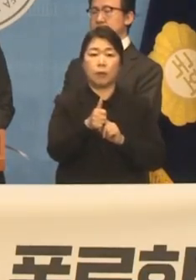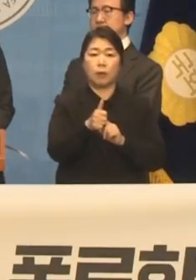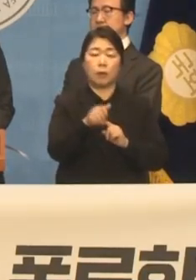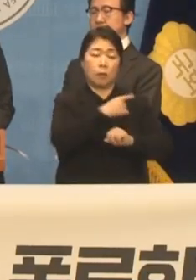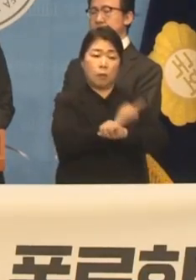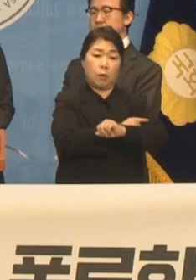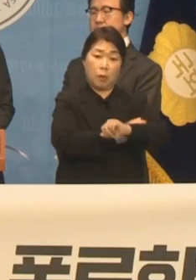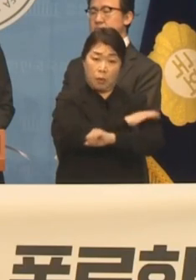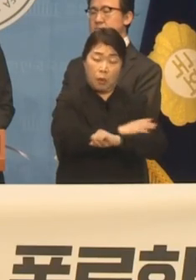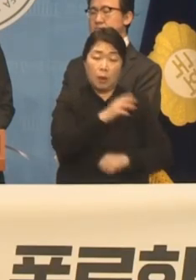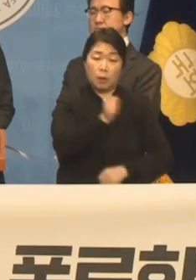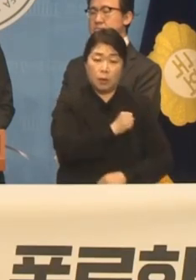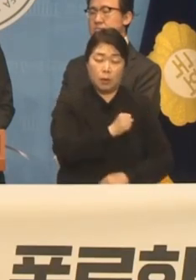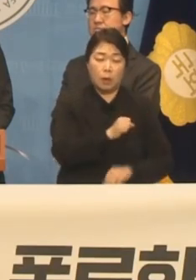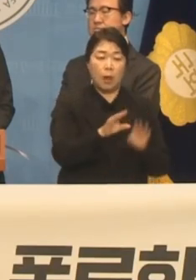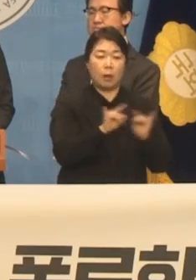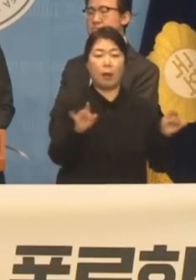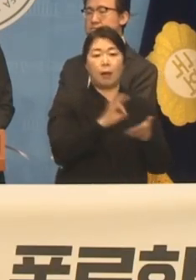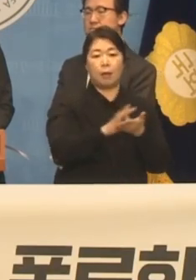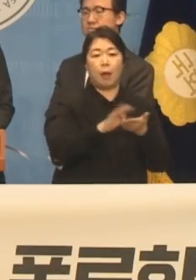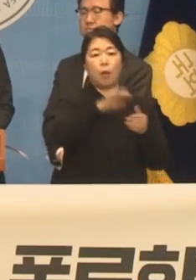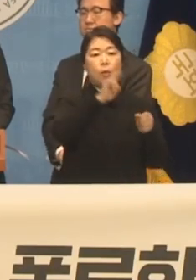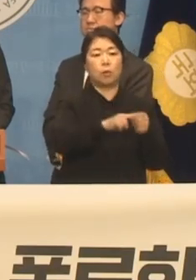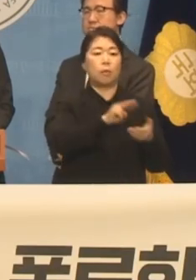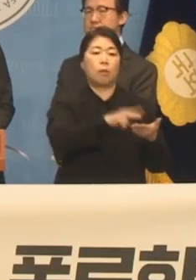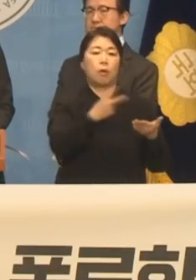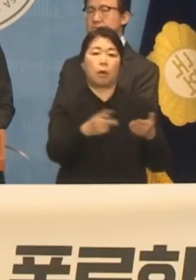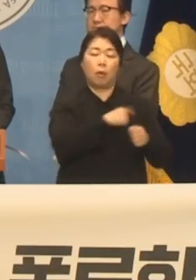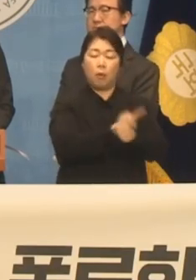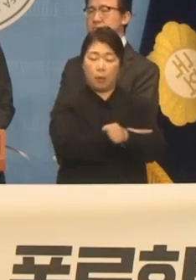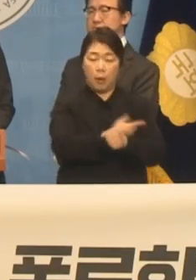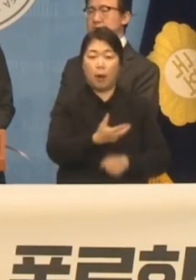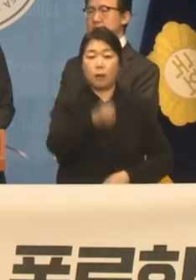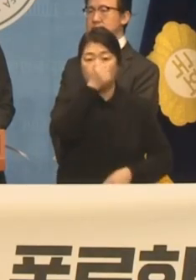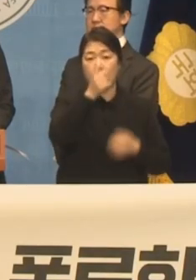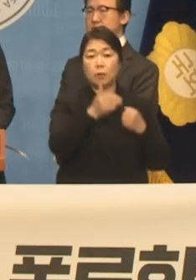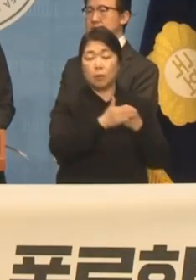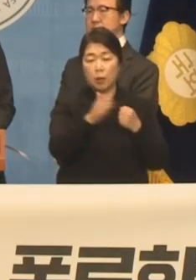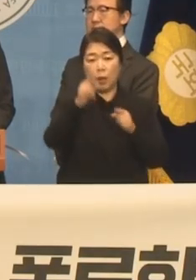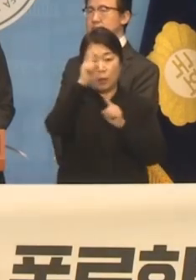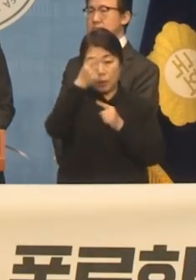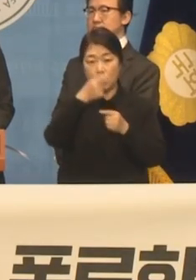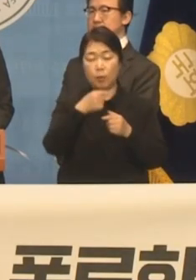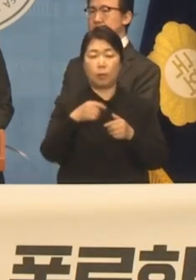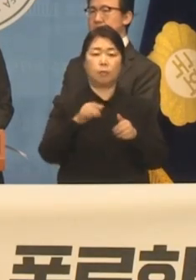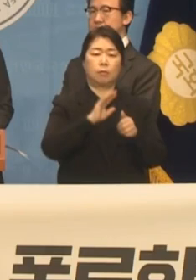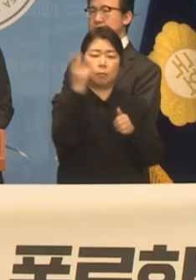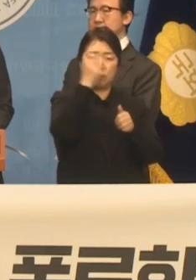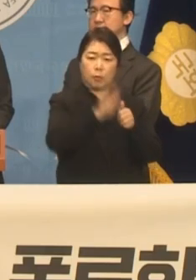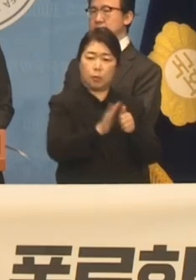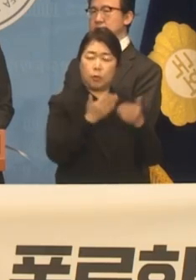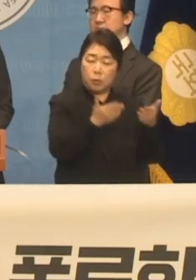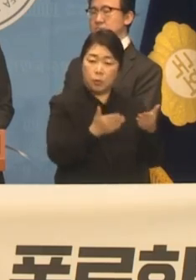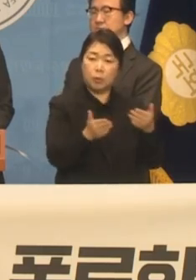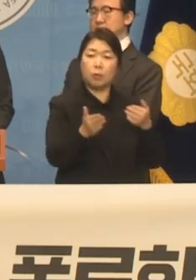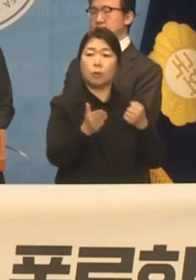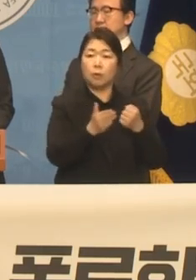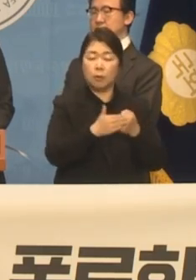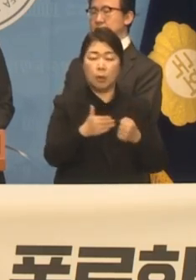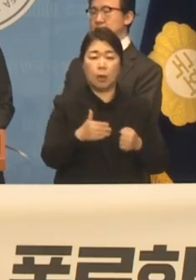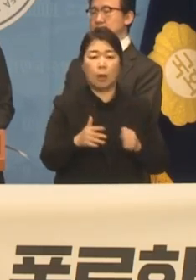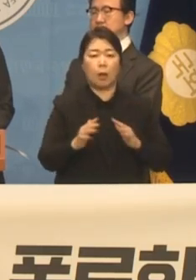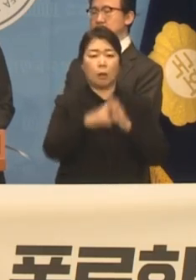있 용도 병동의 권한을 가지고 어에 일어날 수 있었던 사건입니다